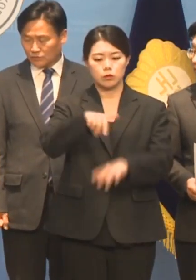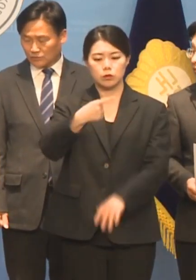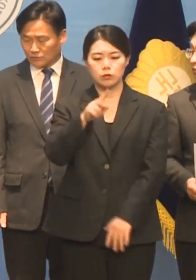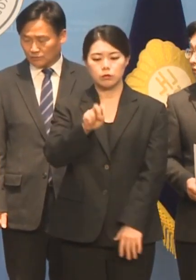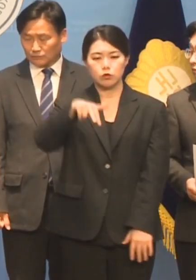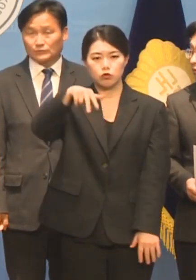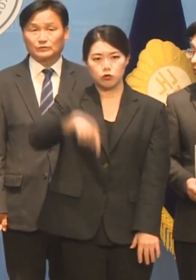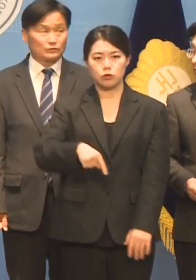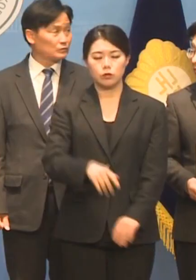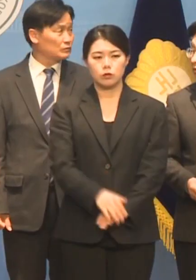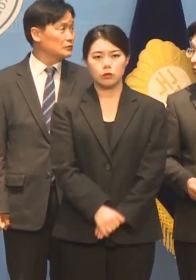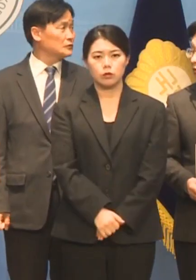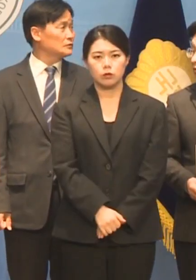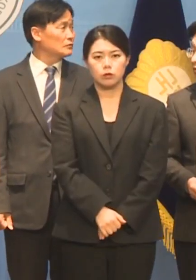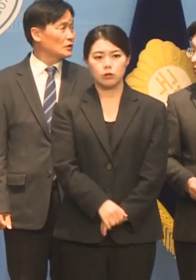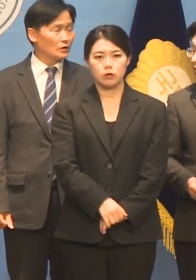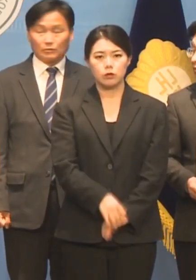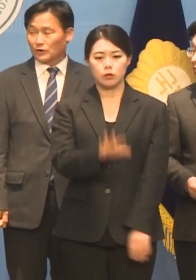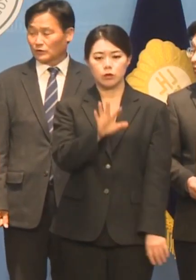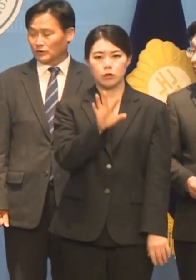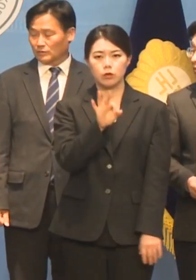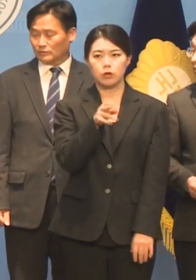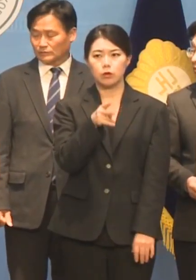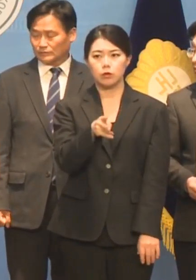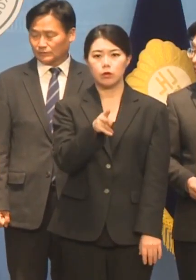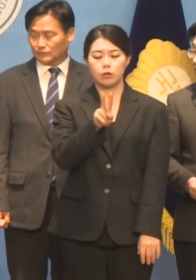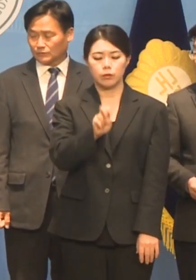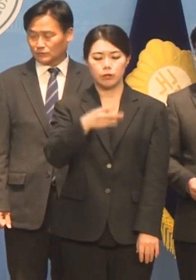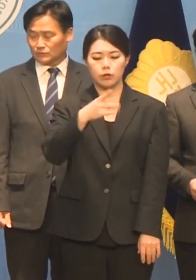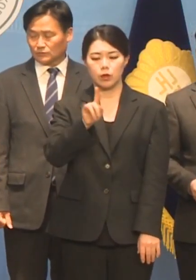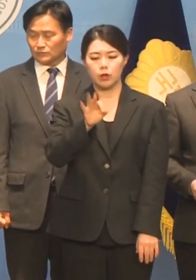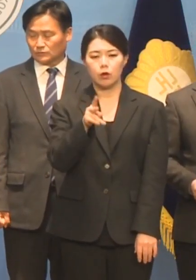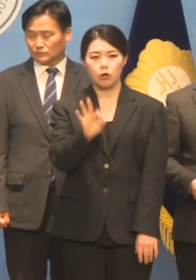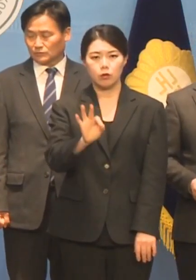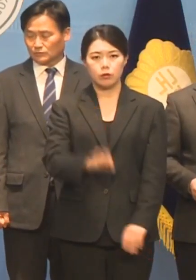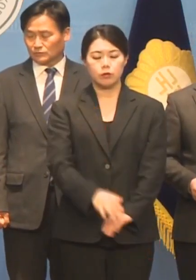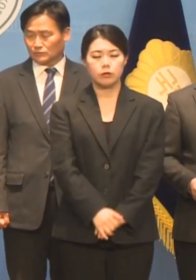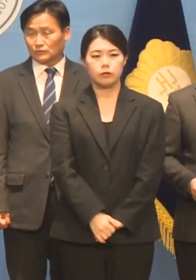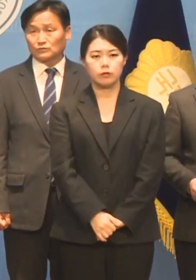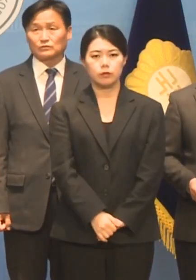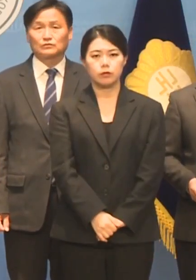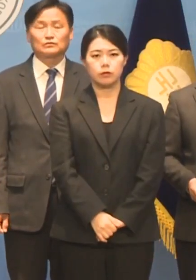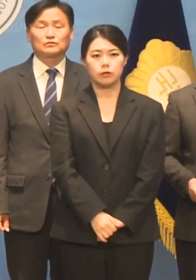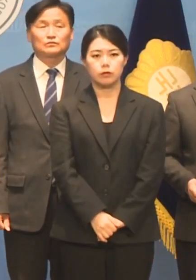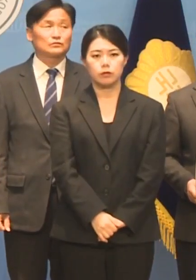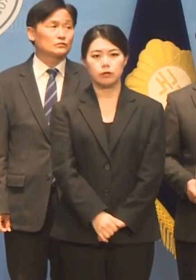손금주 위원님 참석하셨습니다. 염태영 의원님 오셨습니다.